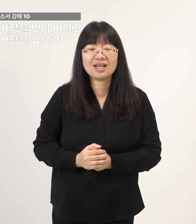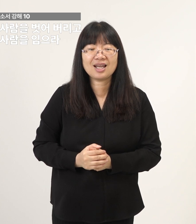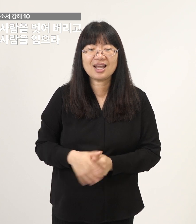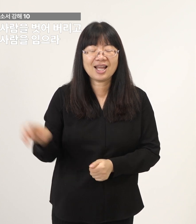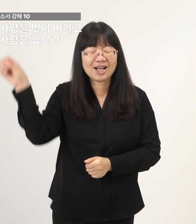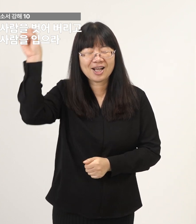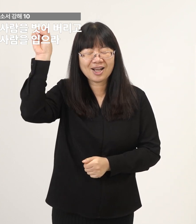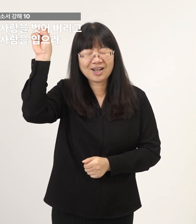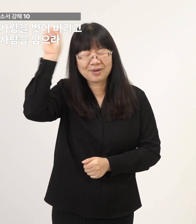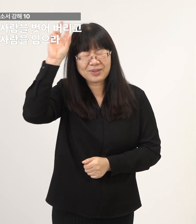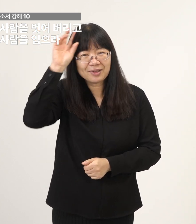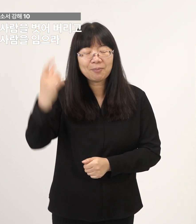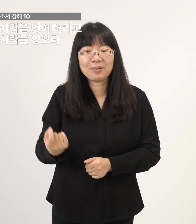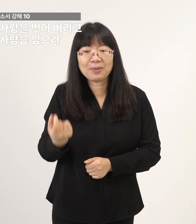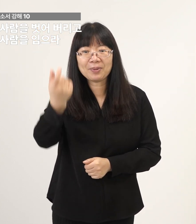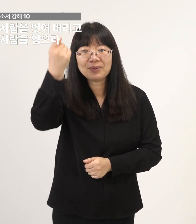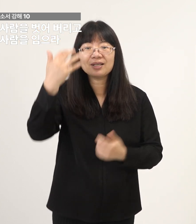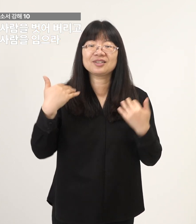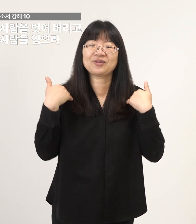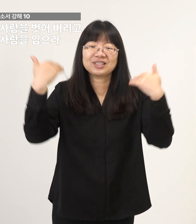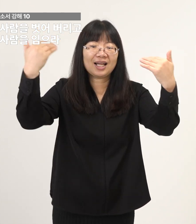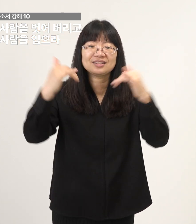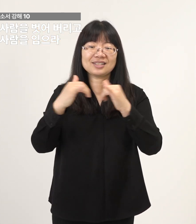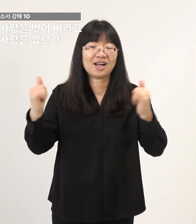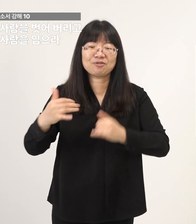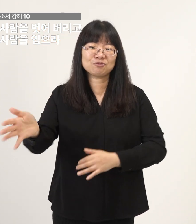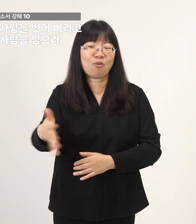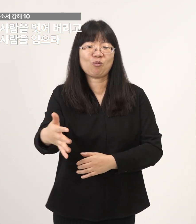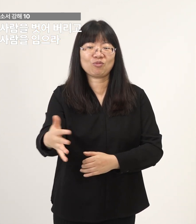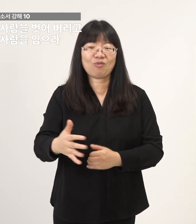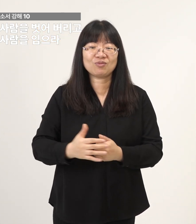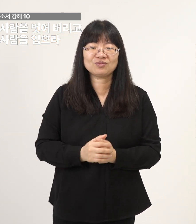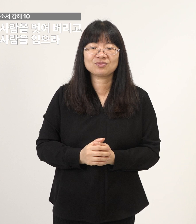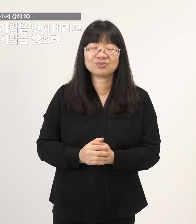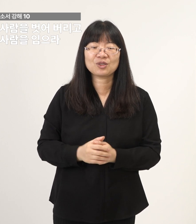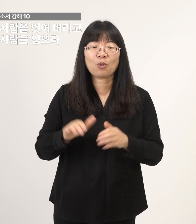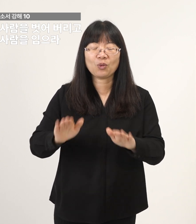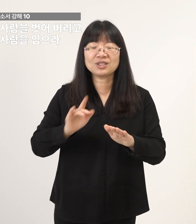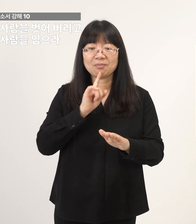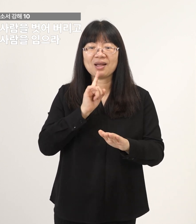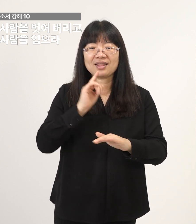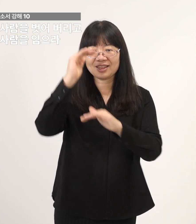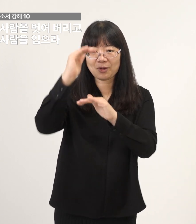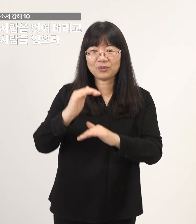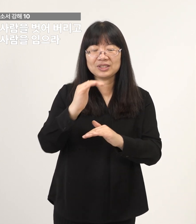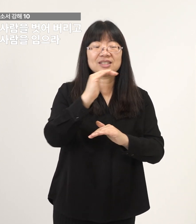없어요. 오늘 그 얘기를 하는 거예요. 그래서 본문을 좀 보자고요.